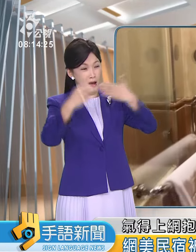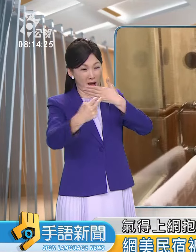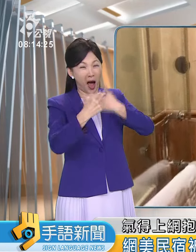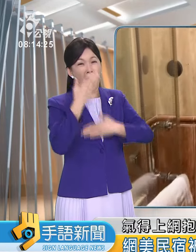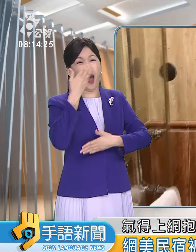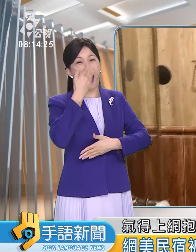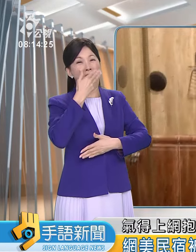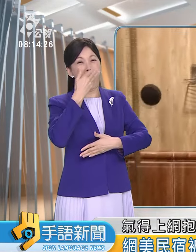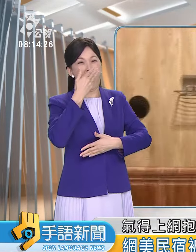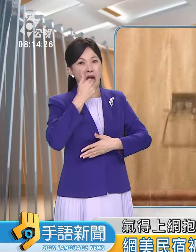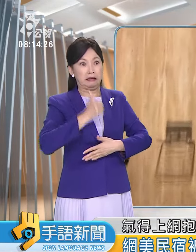差很大。